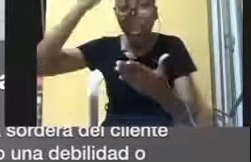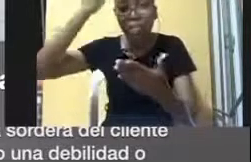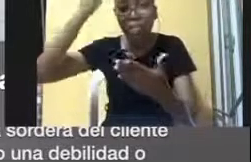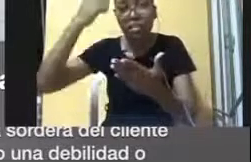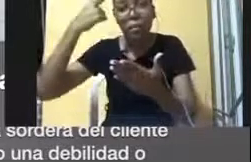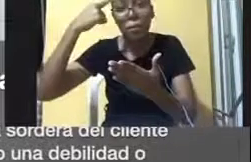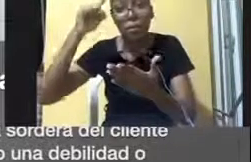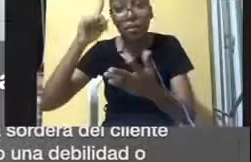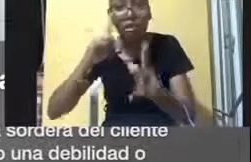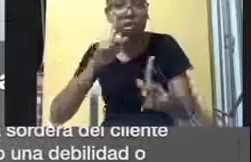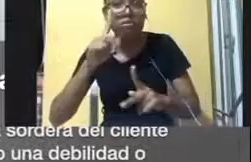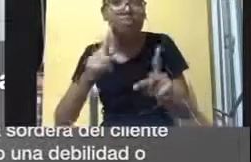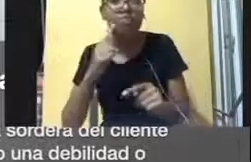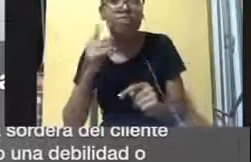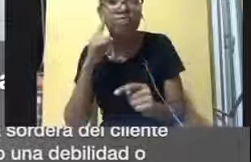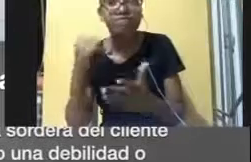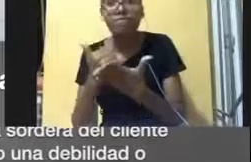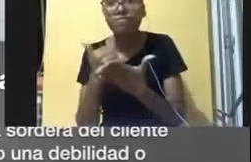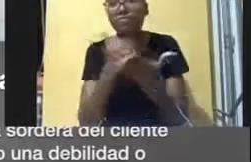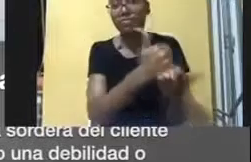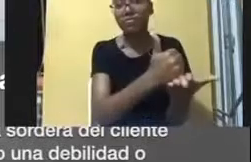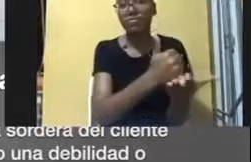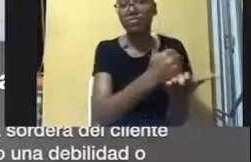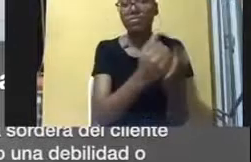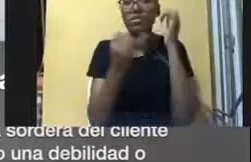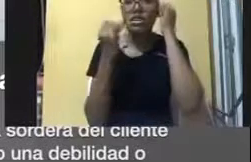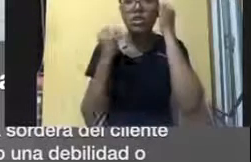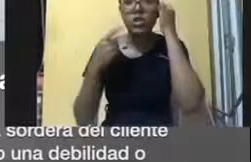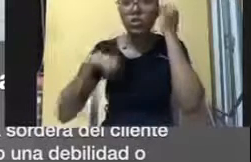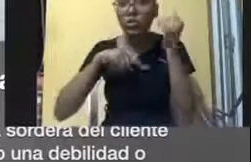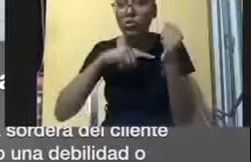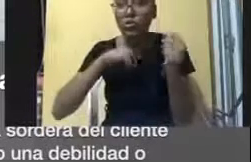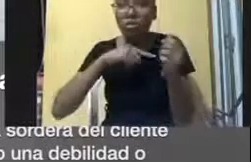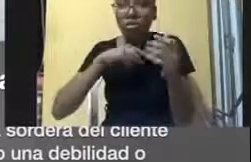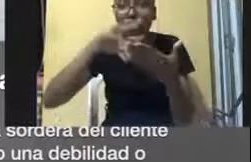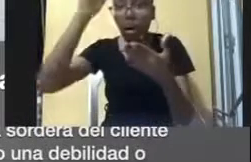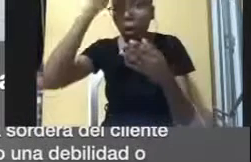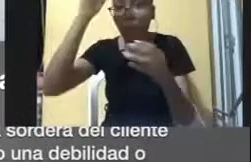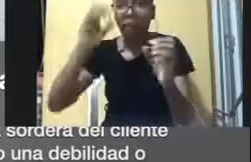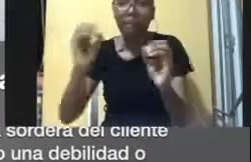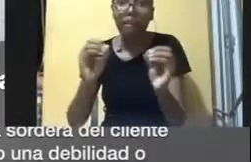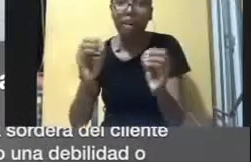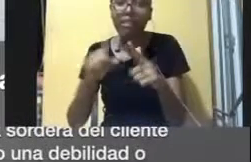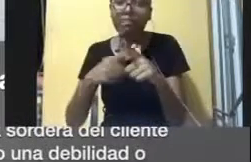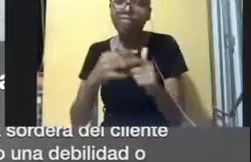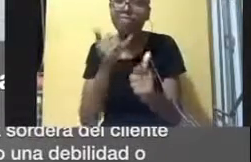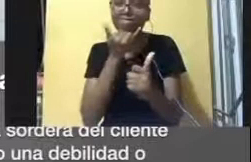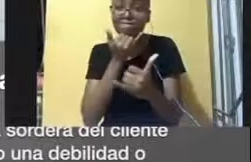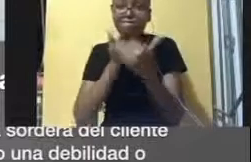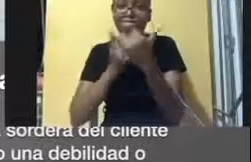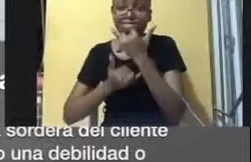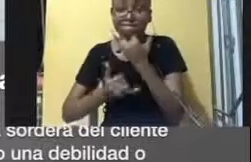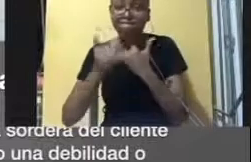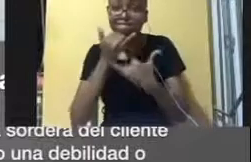cometer muchos errores con ellos, que puede ser demasiado peligroso y hacer un daño grande a las